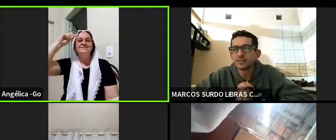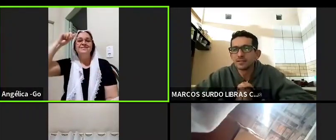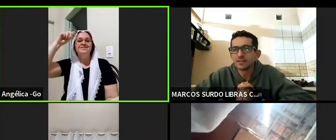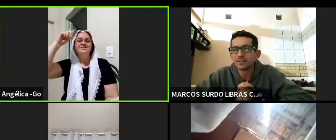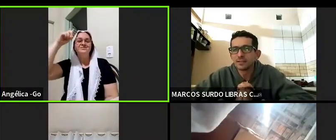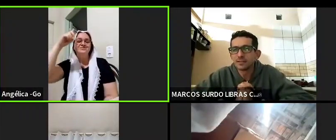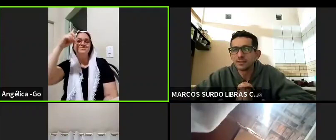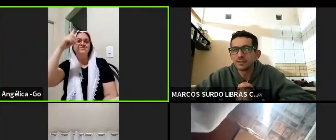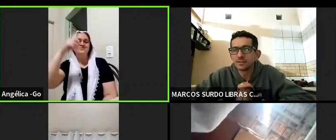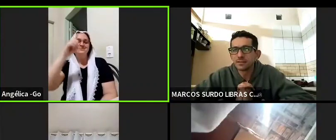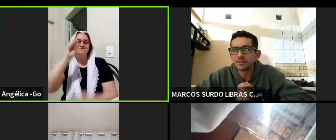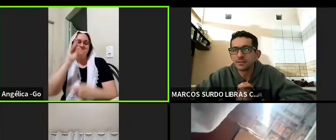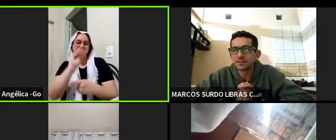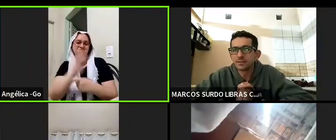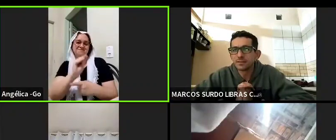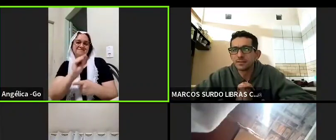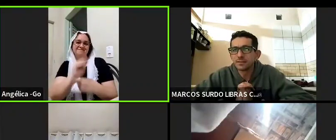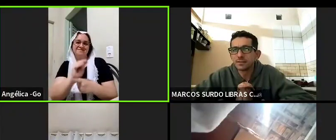será atingido.